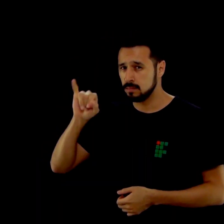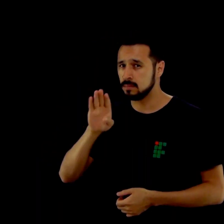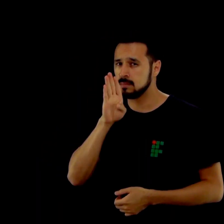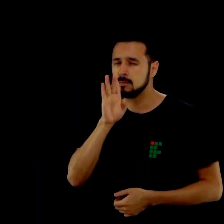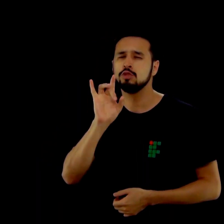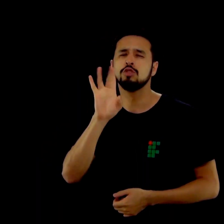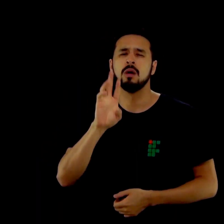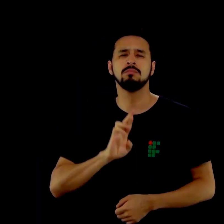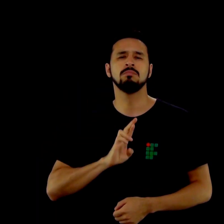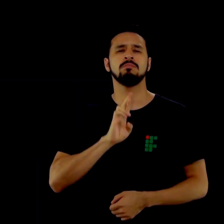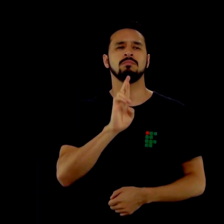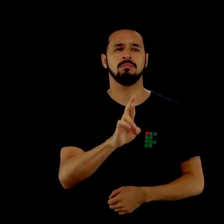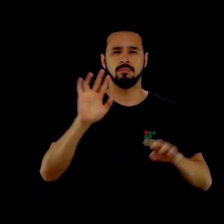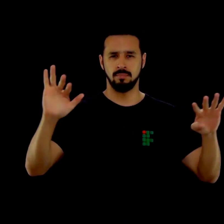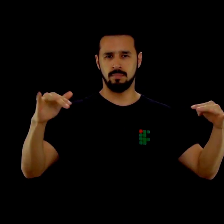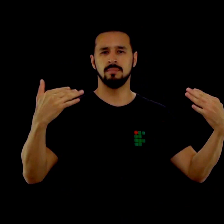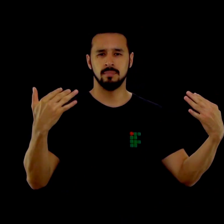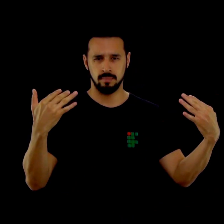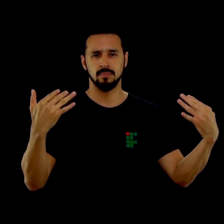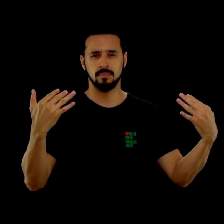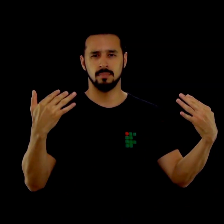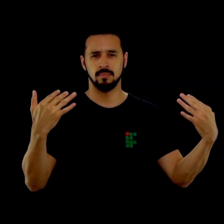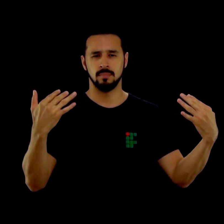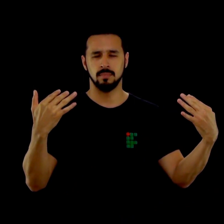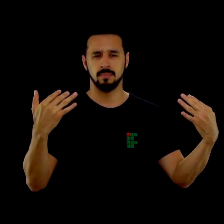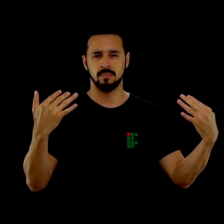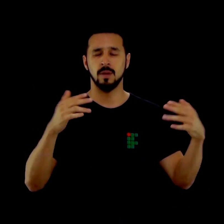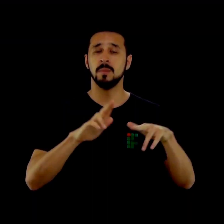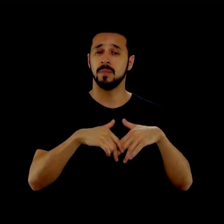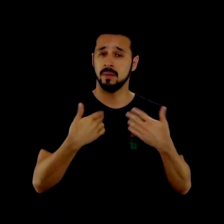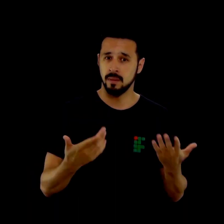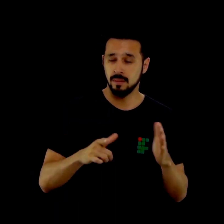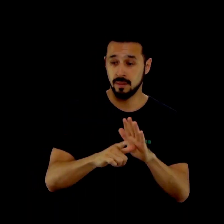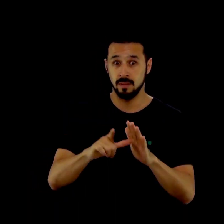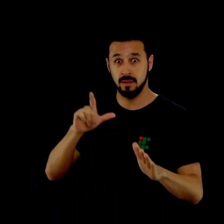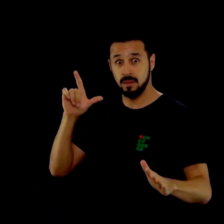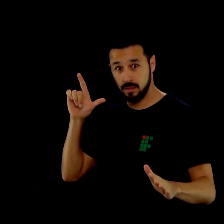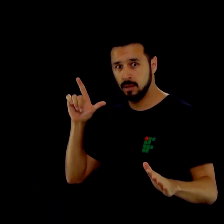verdade, o porta-voz dessa abordagem.